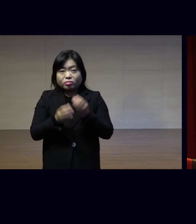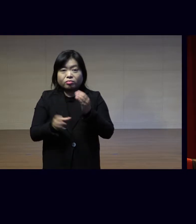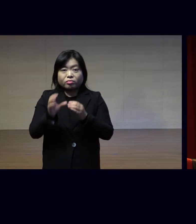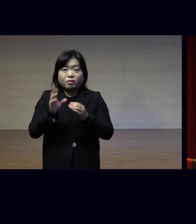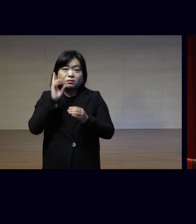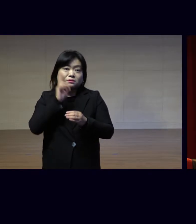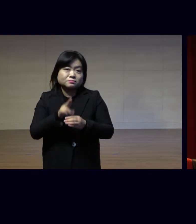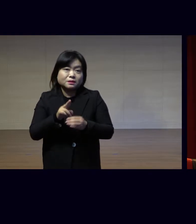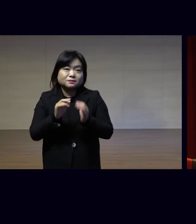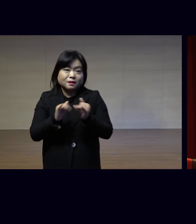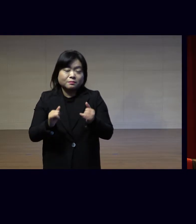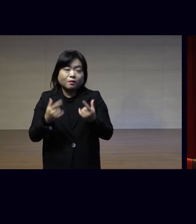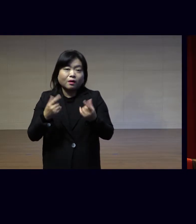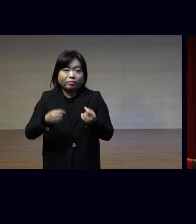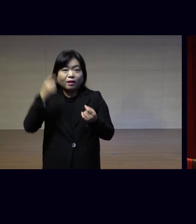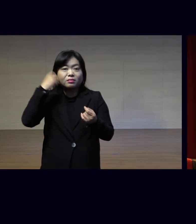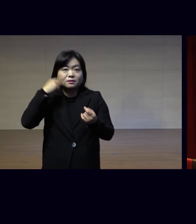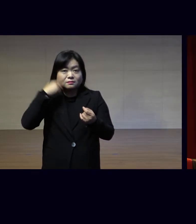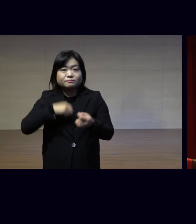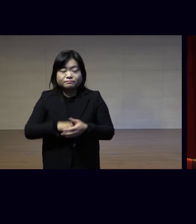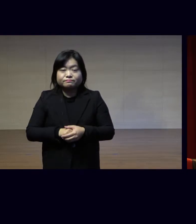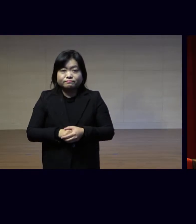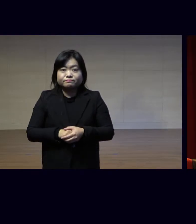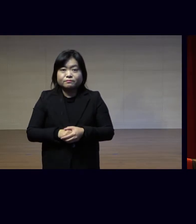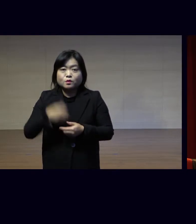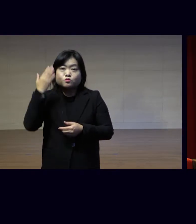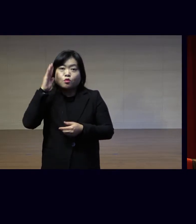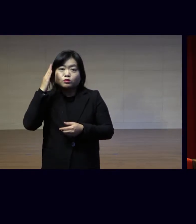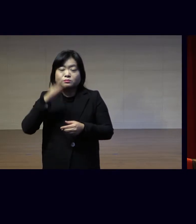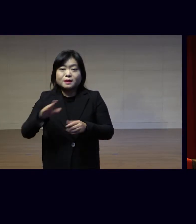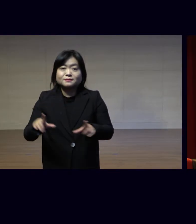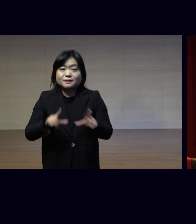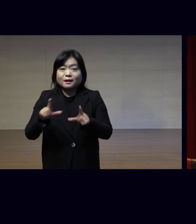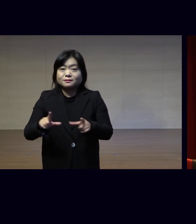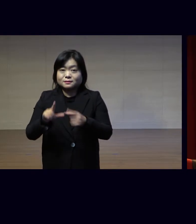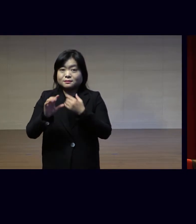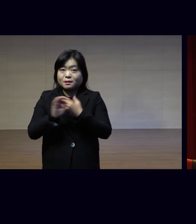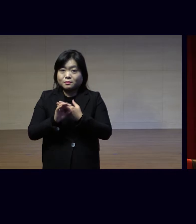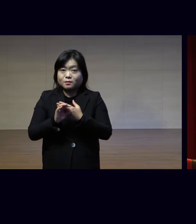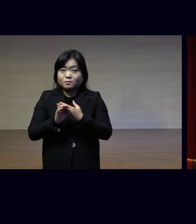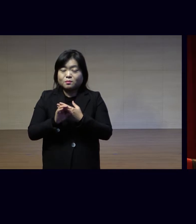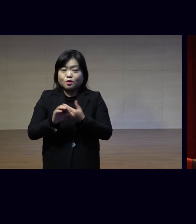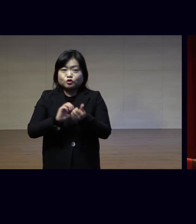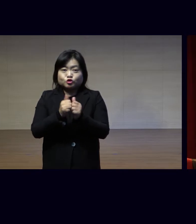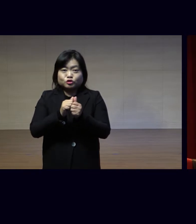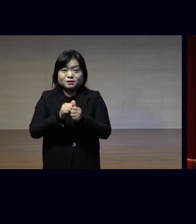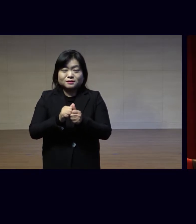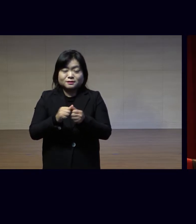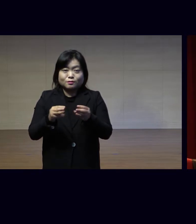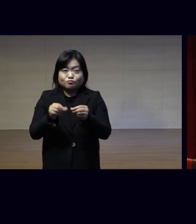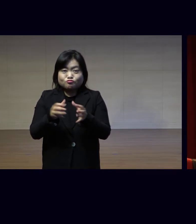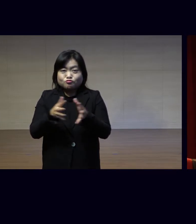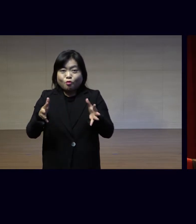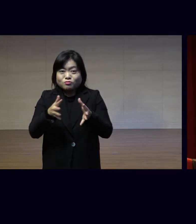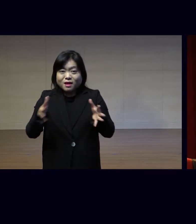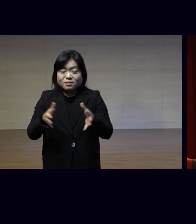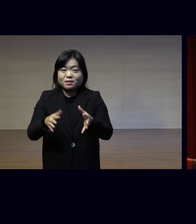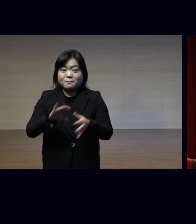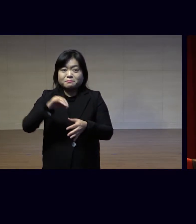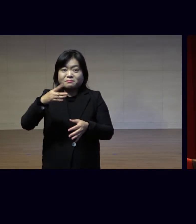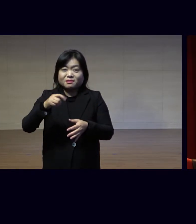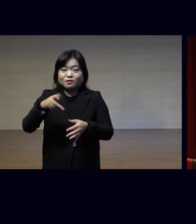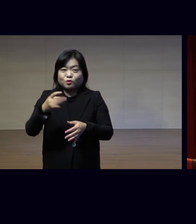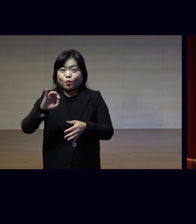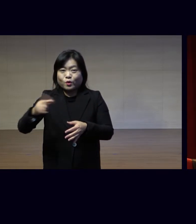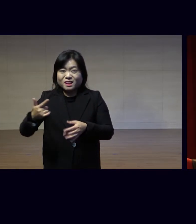그런 사람이구나 하는 그런 생각이 들었습니다. 아마 요즘 시대 살았으면 주식, 부동산, 무슨 그런 뭐 비트코인 뭐 가리지